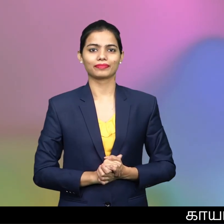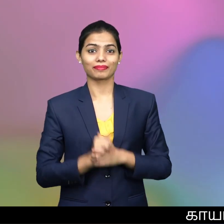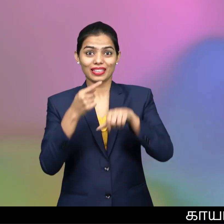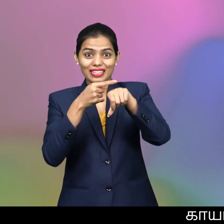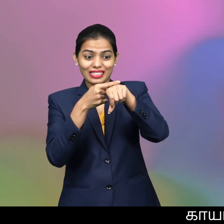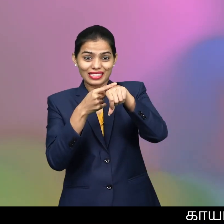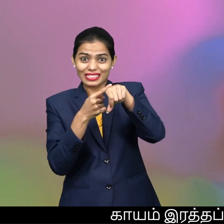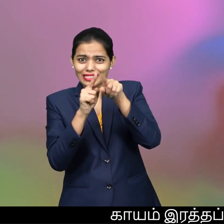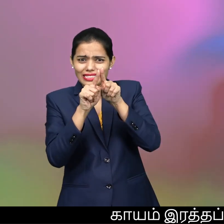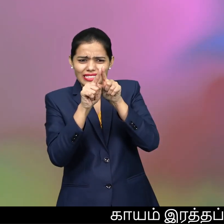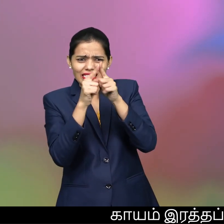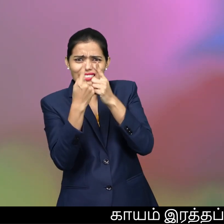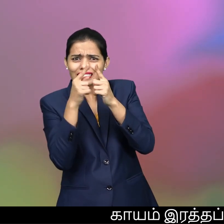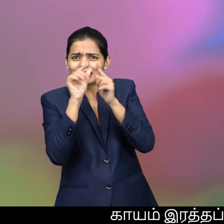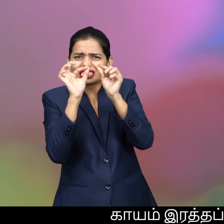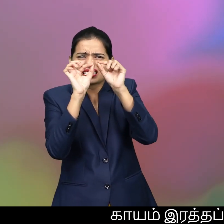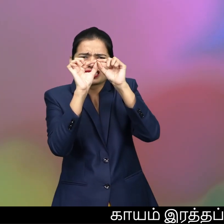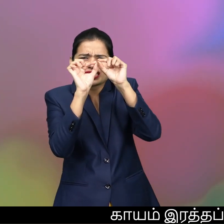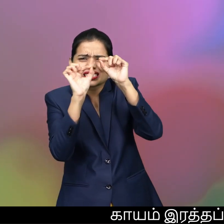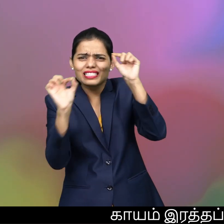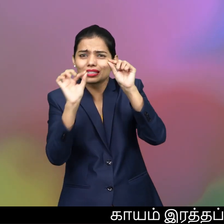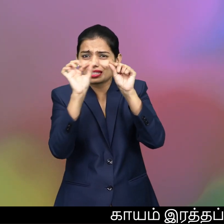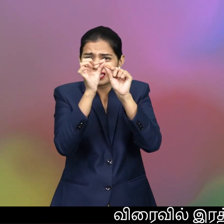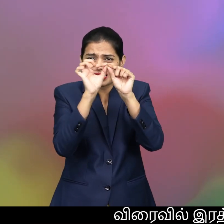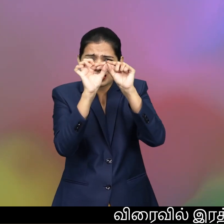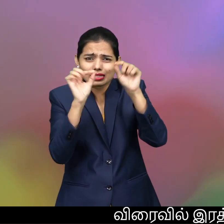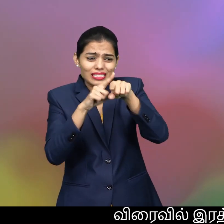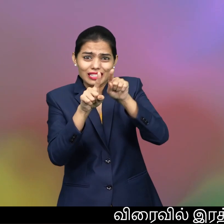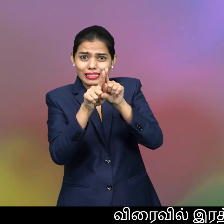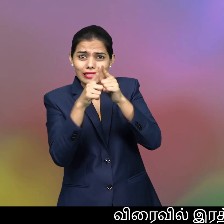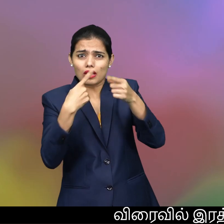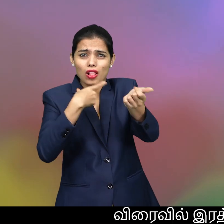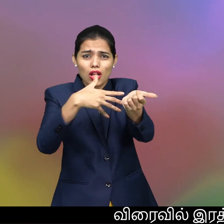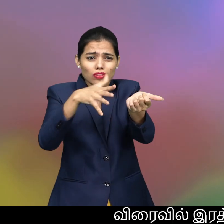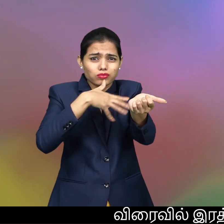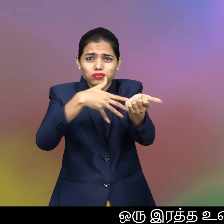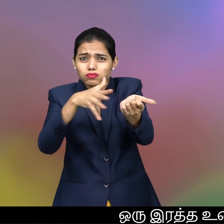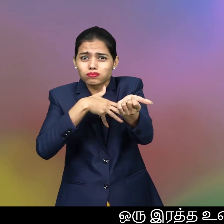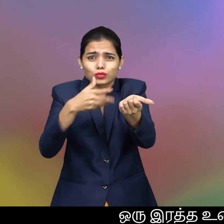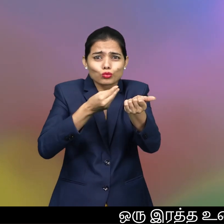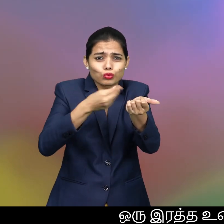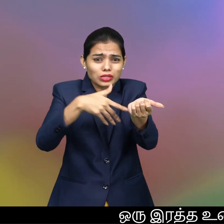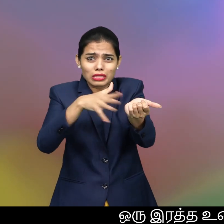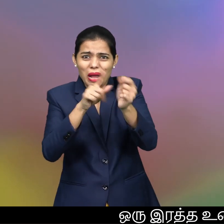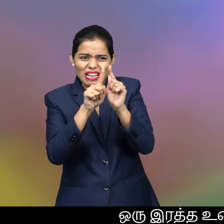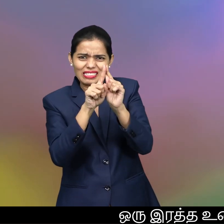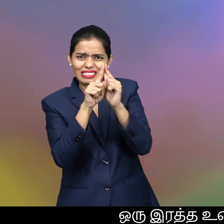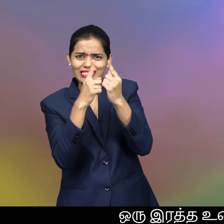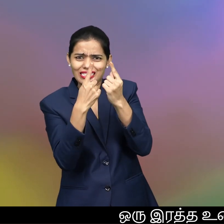காயம் அல்லது காயம் இரத்தப்போக்கு ஏற்படலாம். விரைவில் இரத்தப்போக்கு நிறுத்த ஒரு இரத்த உறைவு